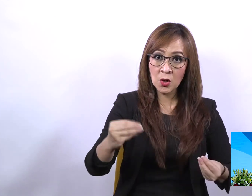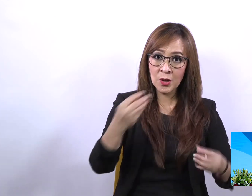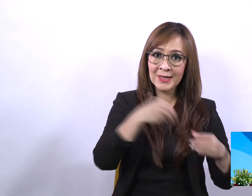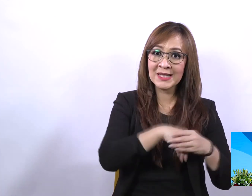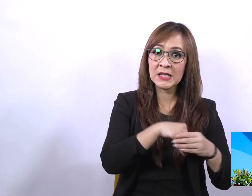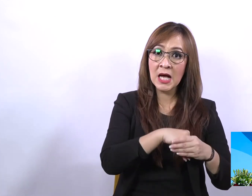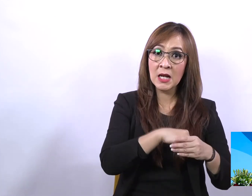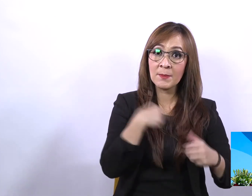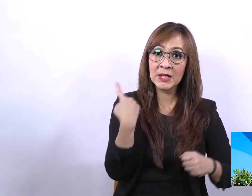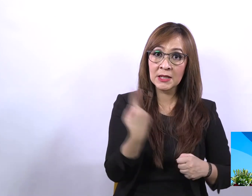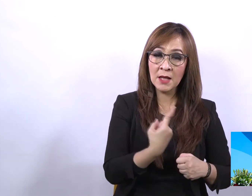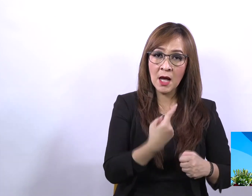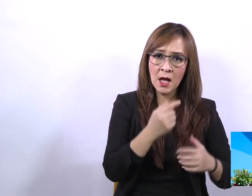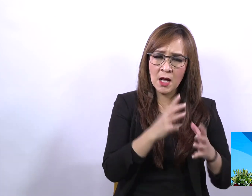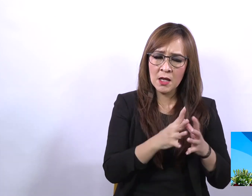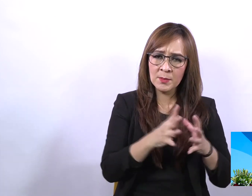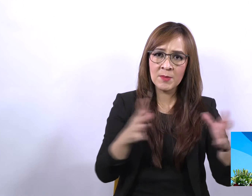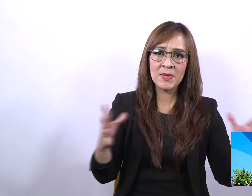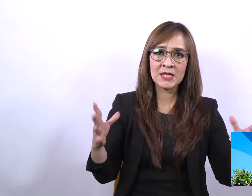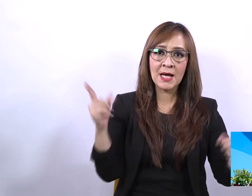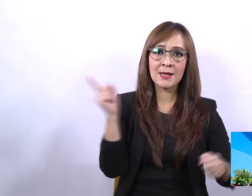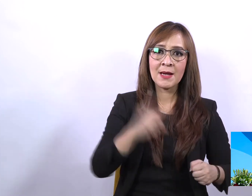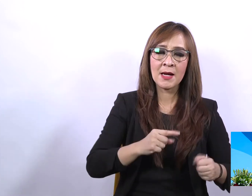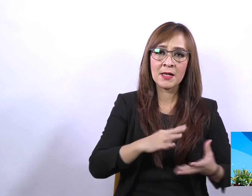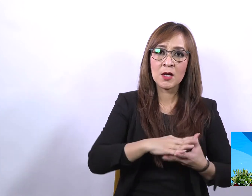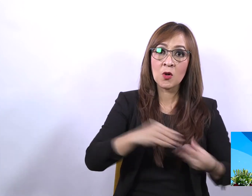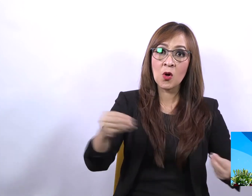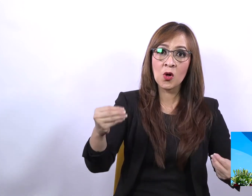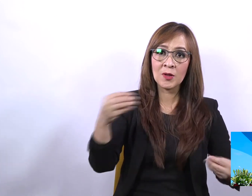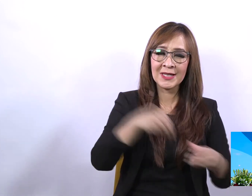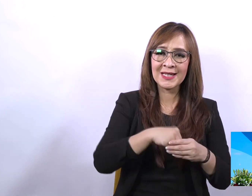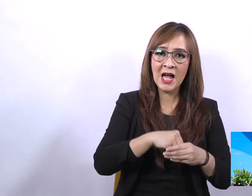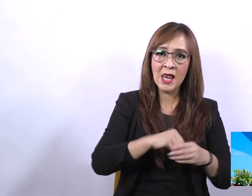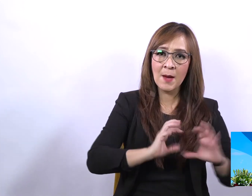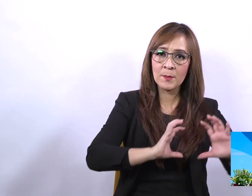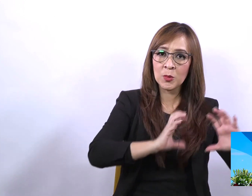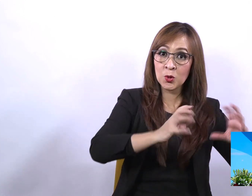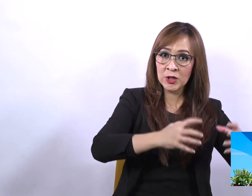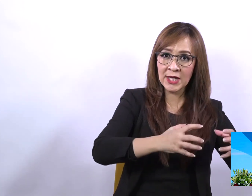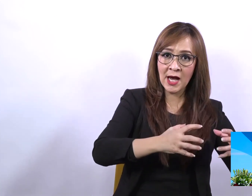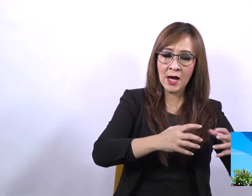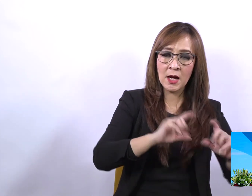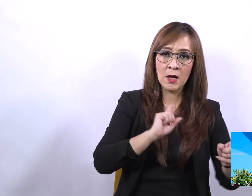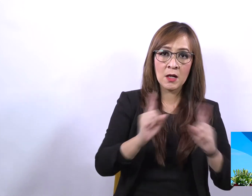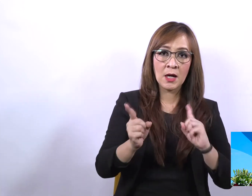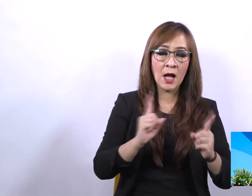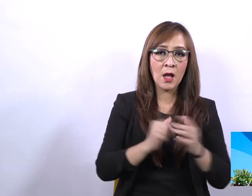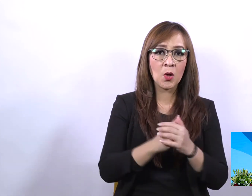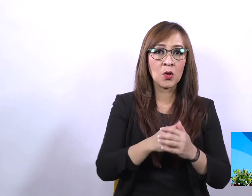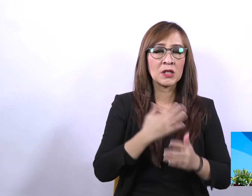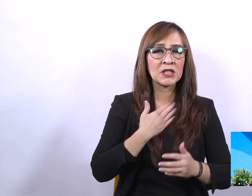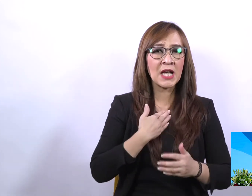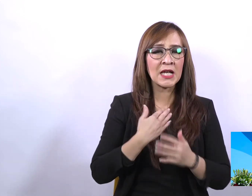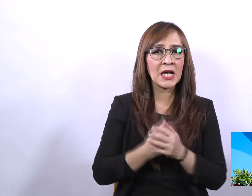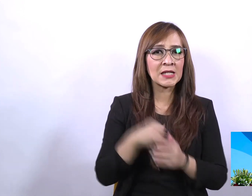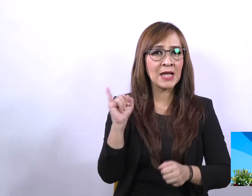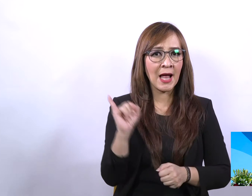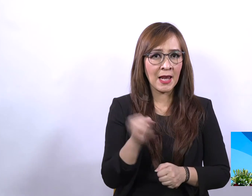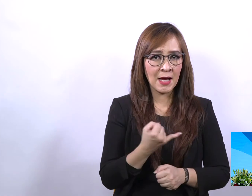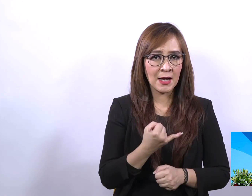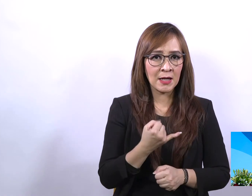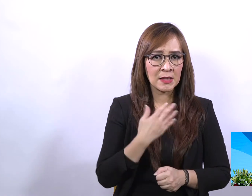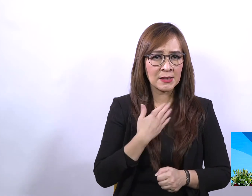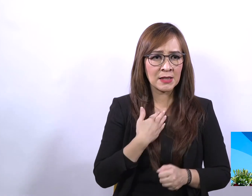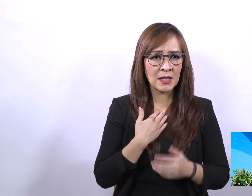lebih besar daerah yang alam dunia ini kapan saya tahu roh kudus di dalam saya ketika saya salah dan sangat motor Ketika